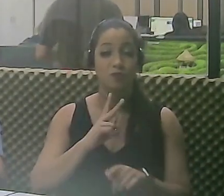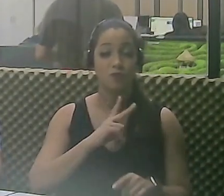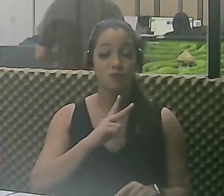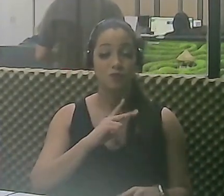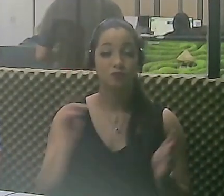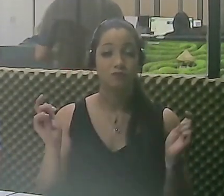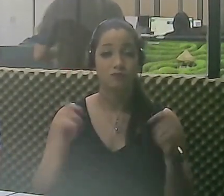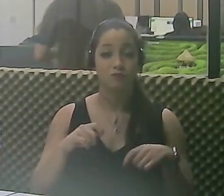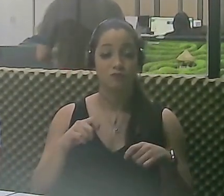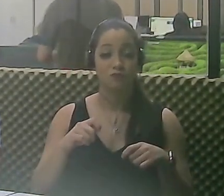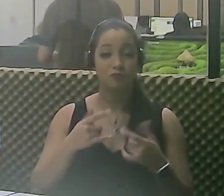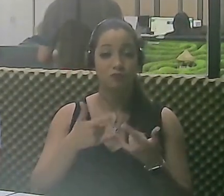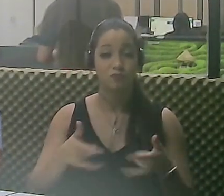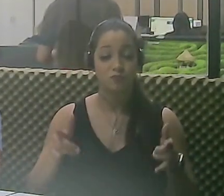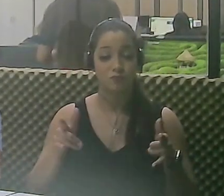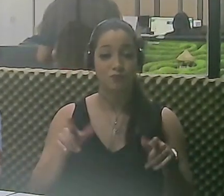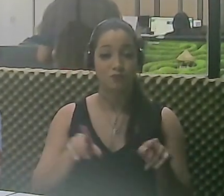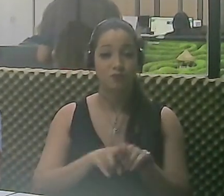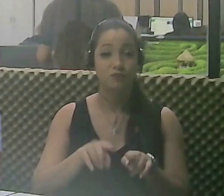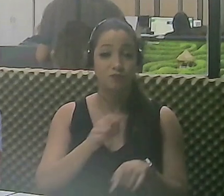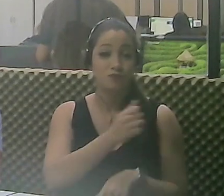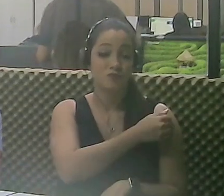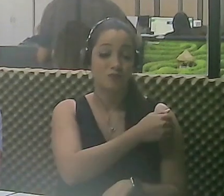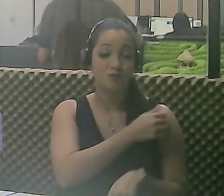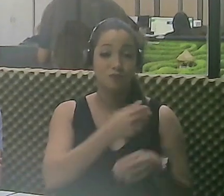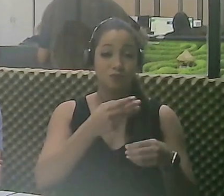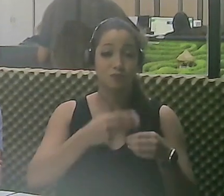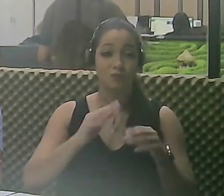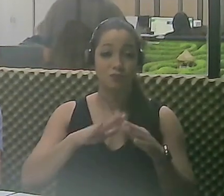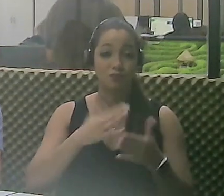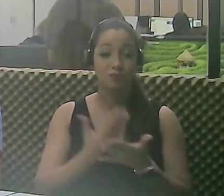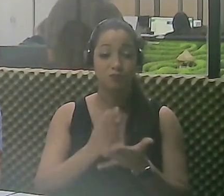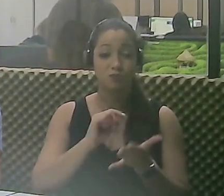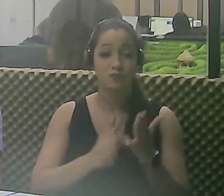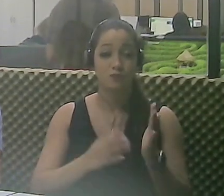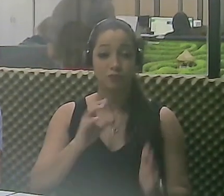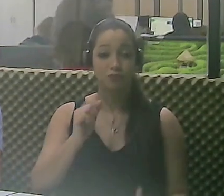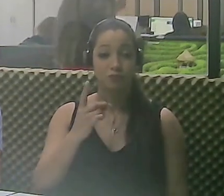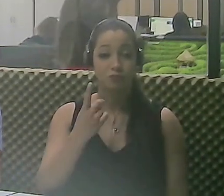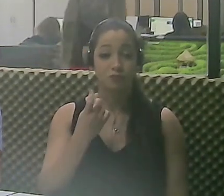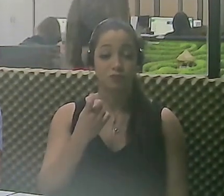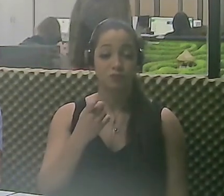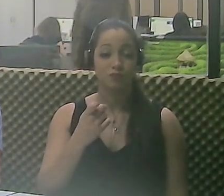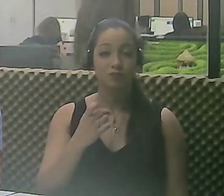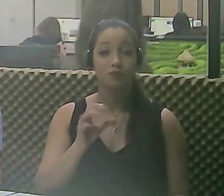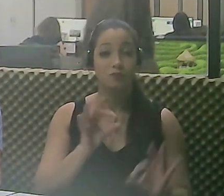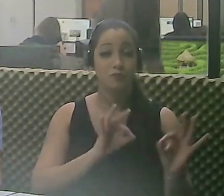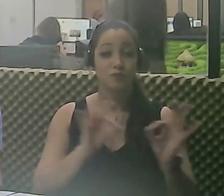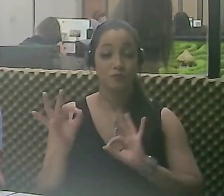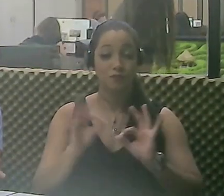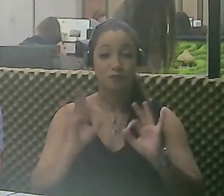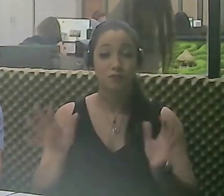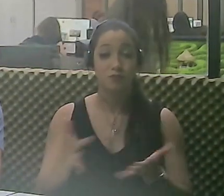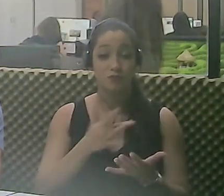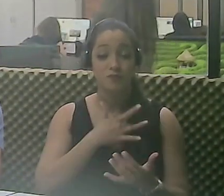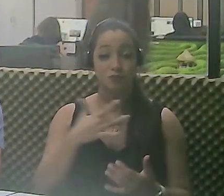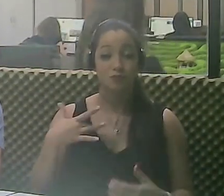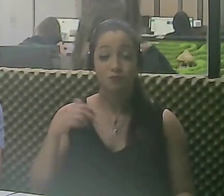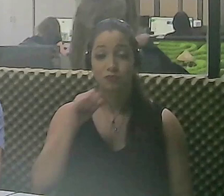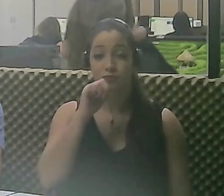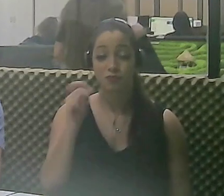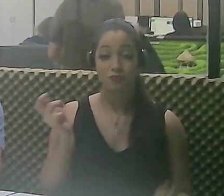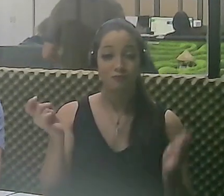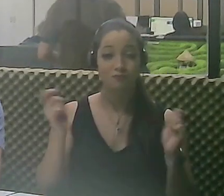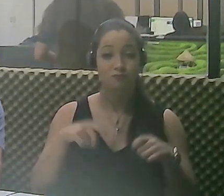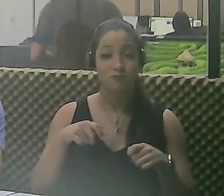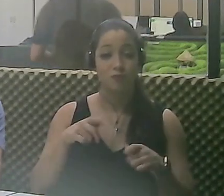Ele garante acesso a absorventes para alunas da rede municipal inscritas no CadÚnico. Esse programa promove a saúde menstrual e garante